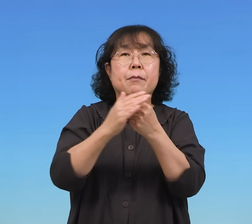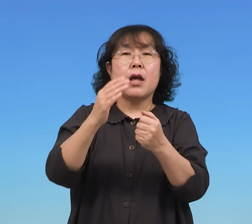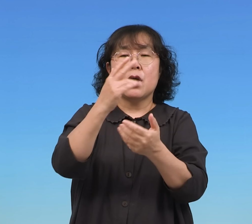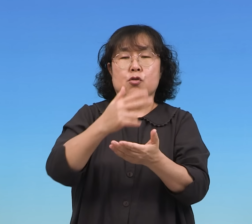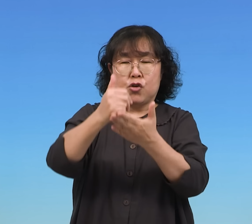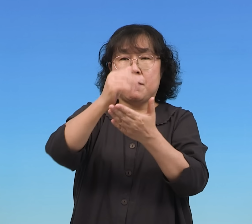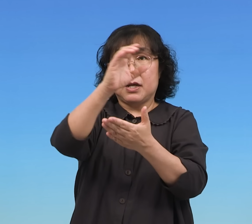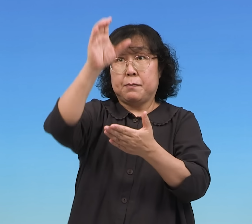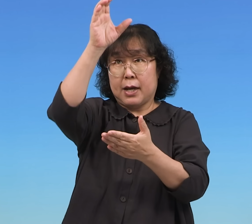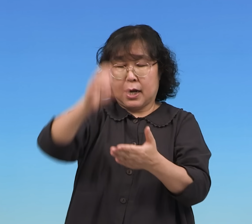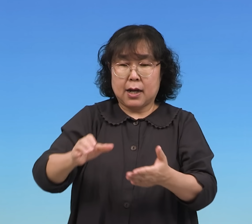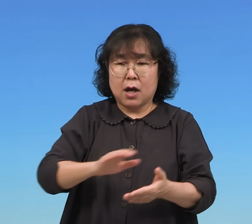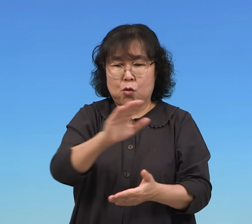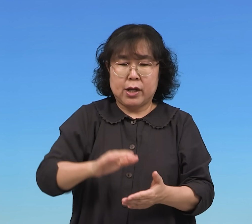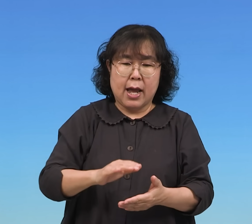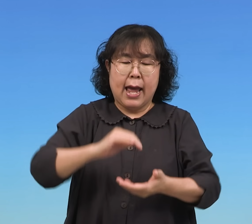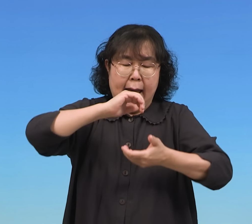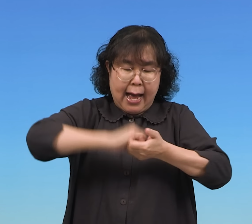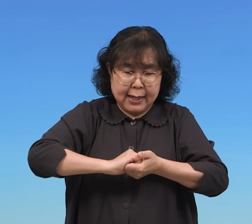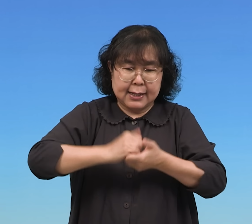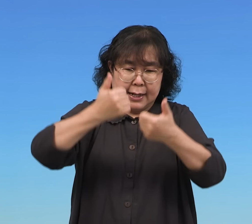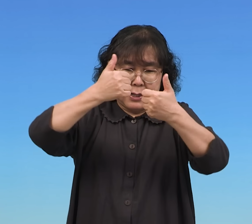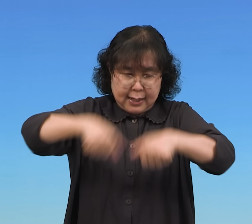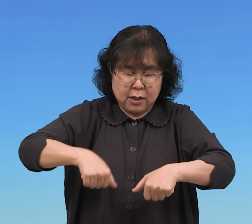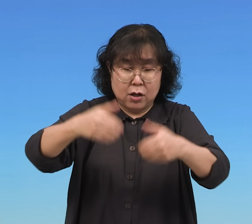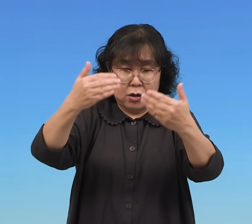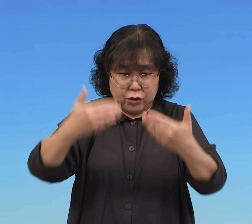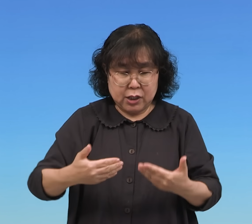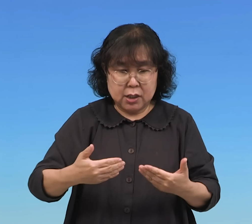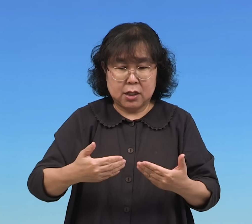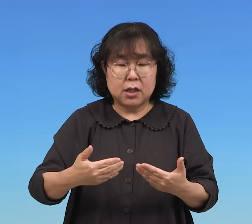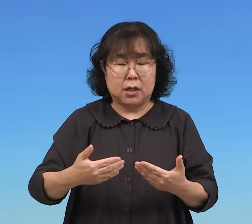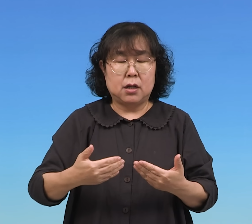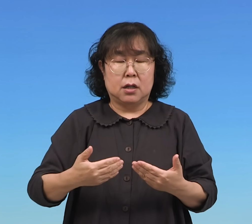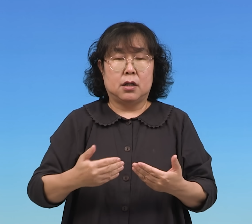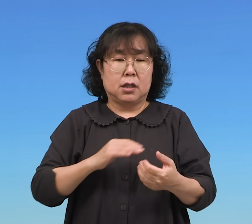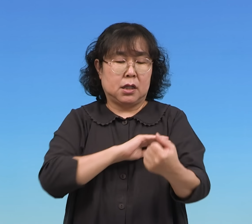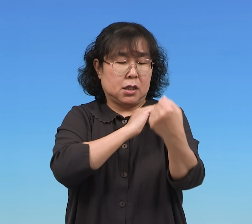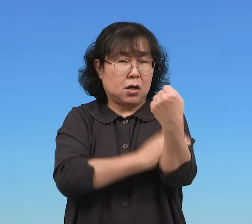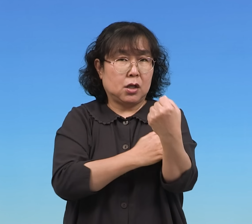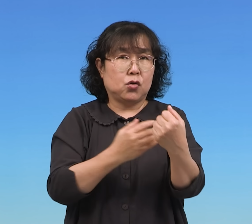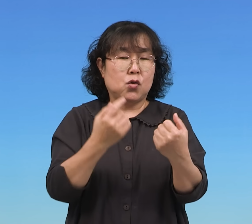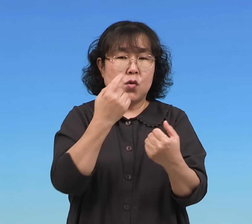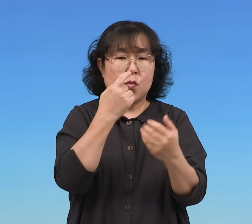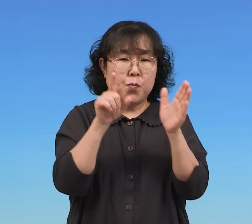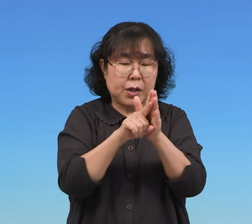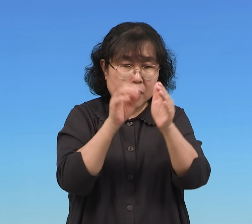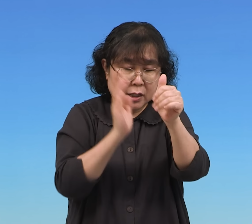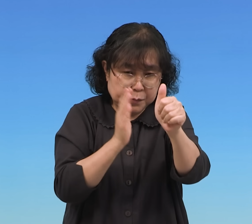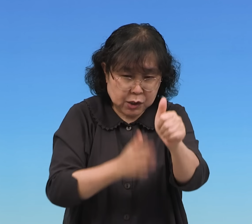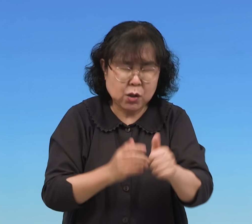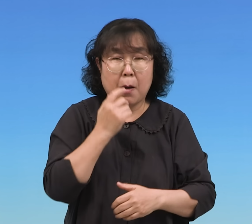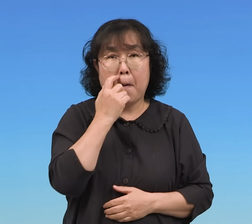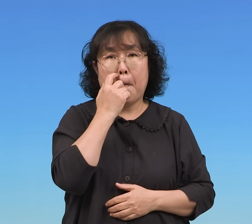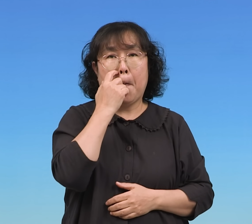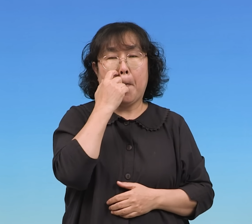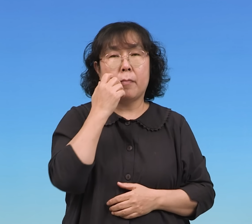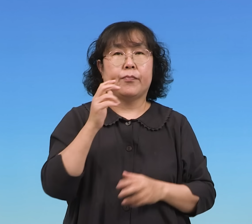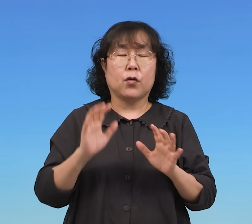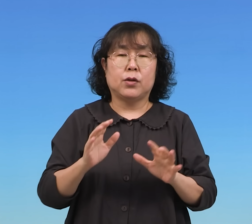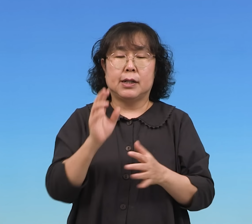주시는 하나님의 능력인 줄로 믿으시기를 바랍니다. 오늘 저는 오랜만에 이 찬양을 부르기 원합니다.